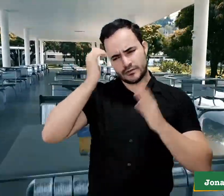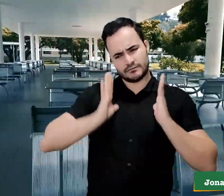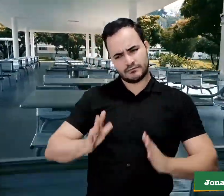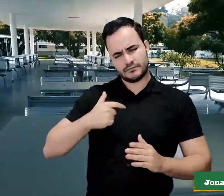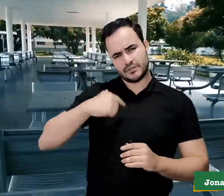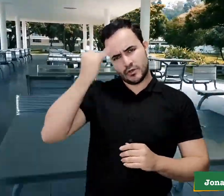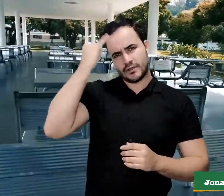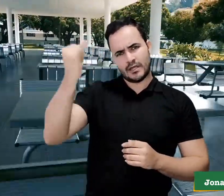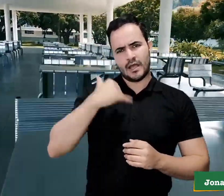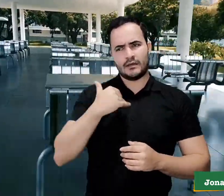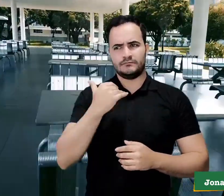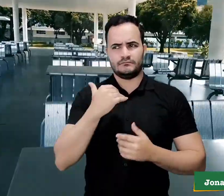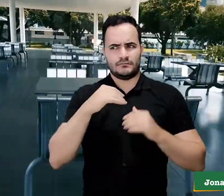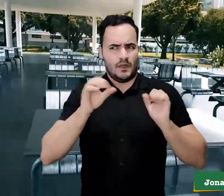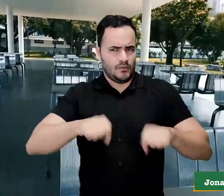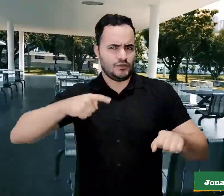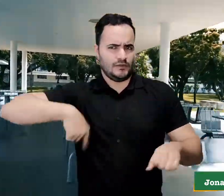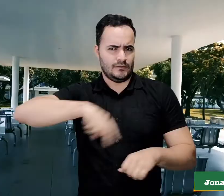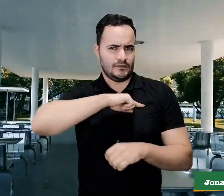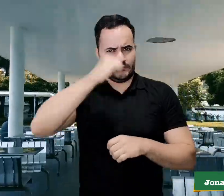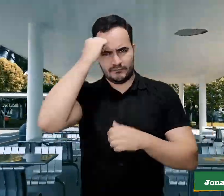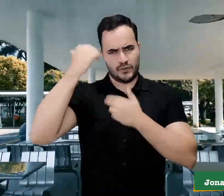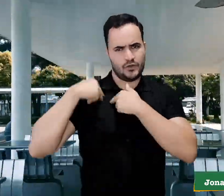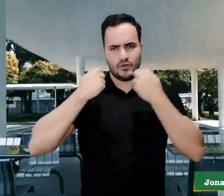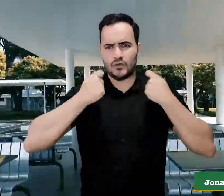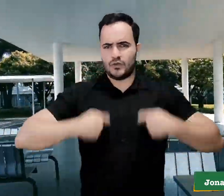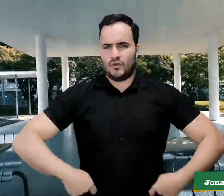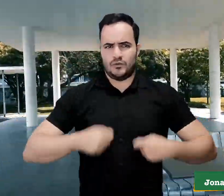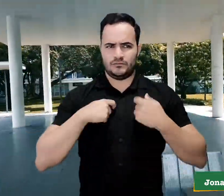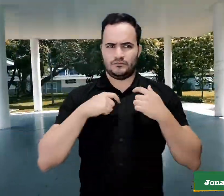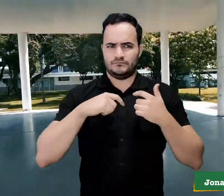que pueda resolverse los problemas